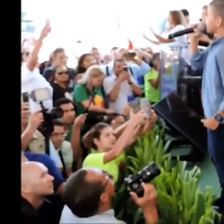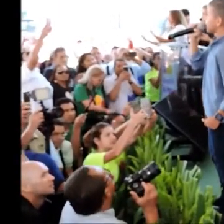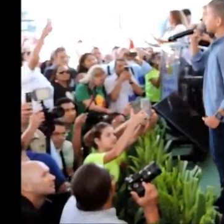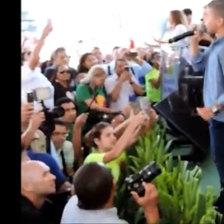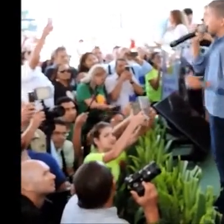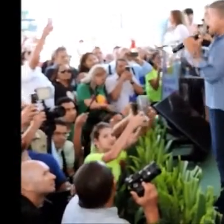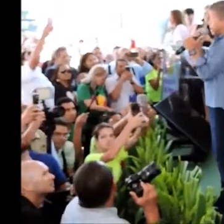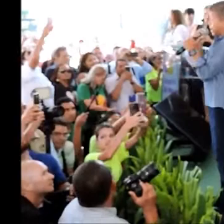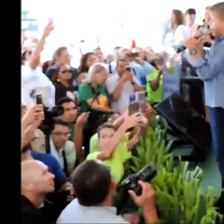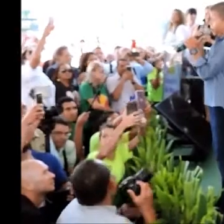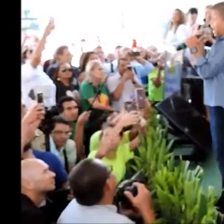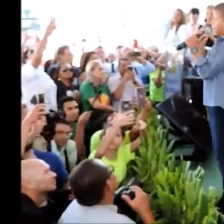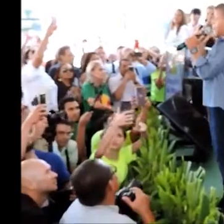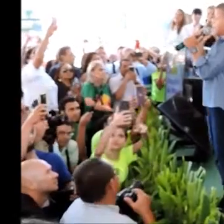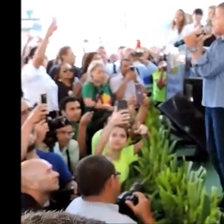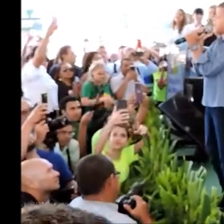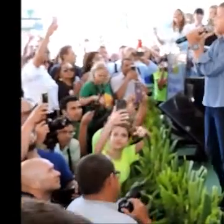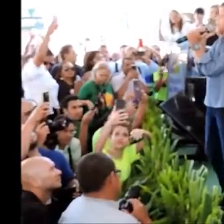felicidade.